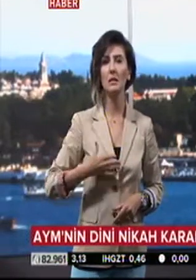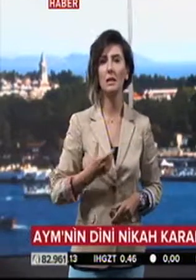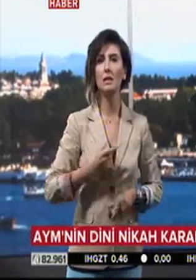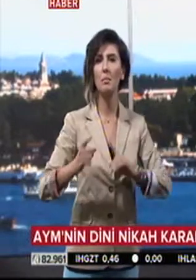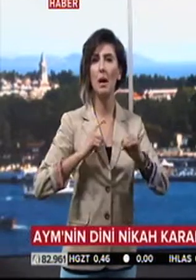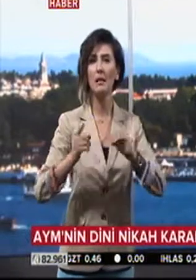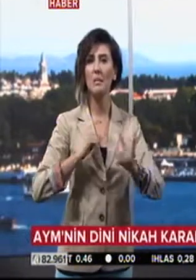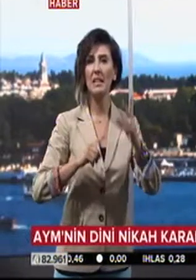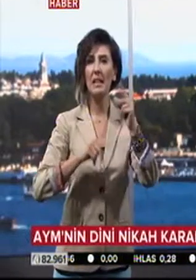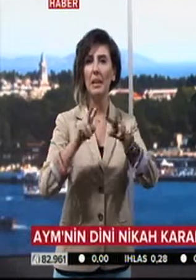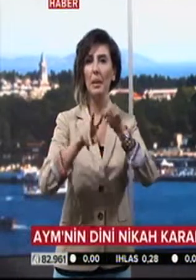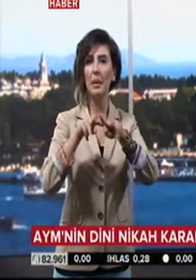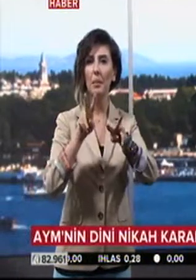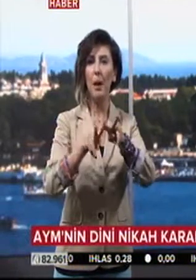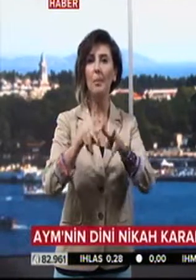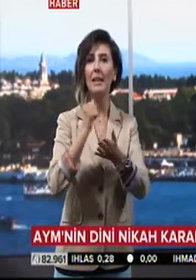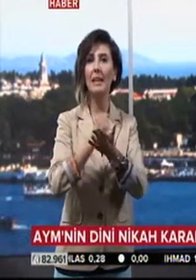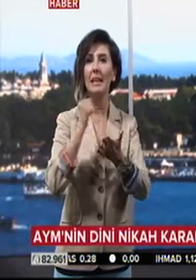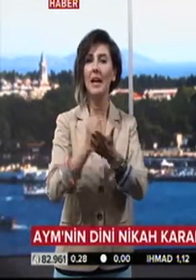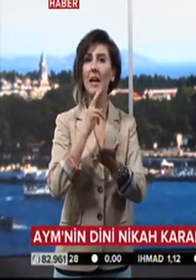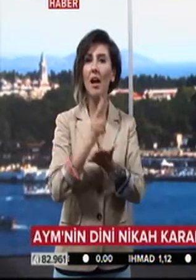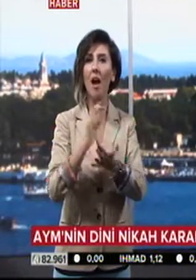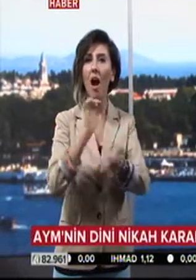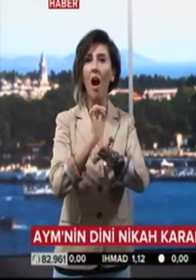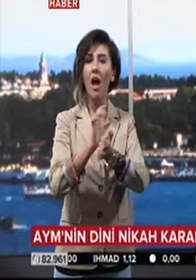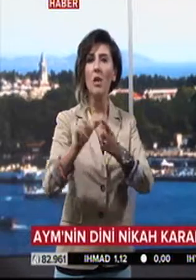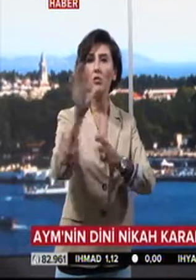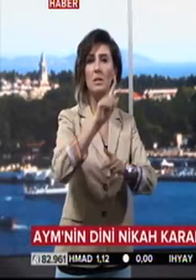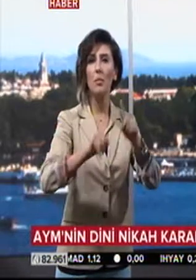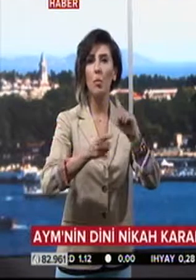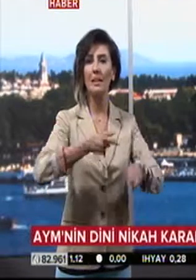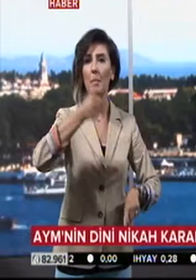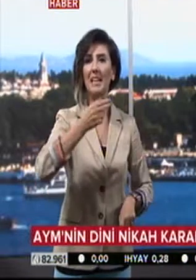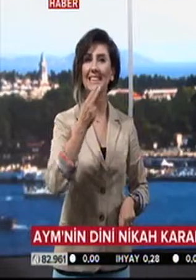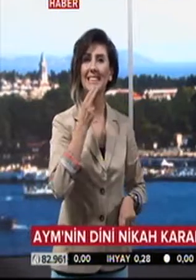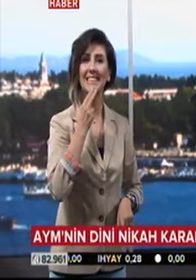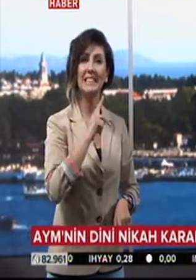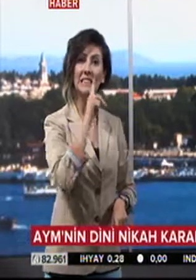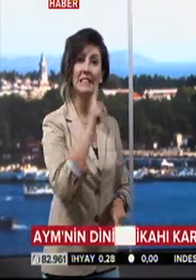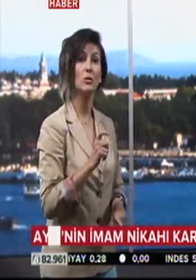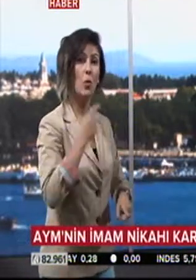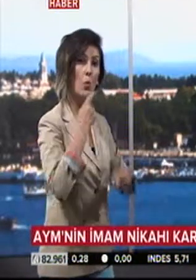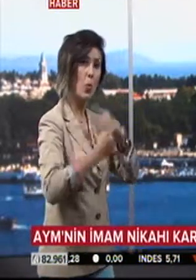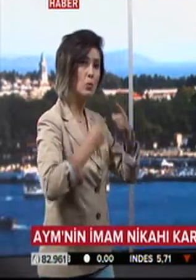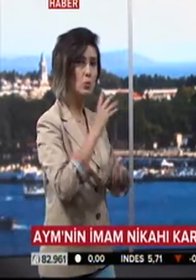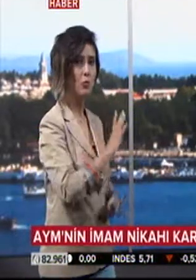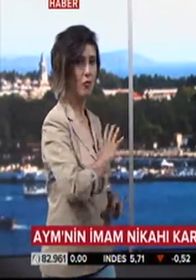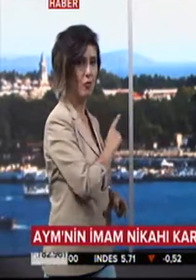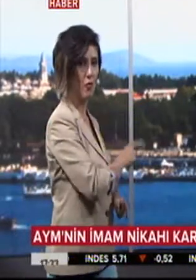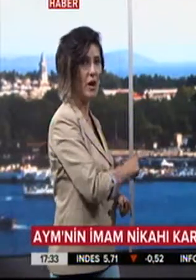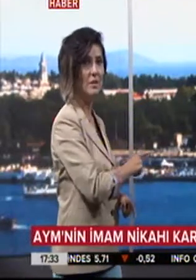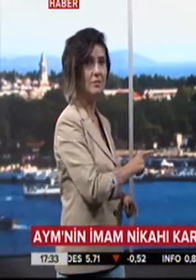Anayasa Mahkemesi'nin imam nikahı kararı Aile ve Sosyal Politikalar Bakanı Ayşenur İslam'ın da